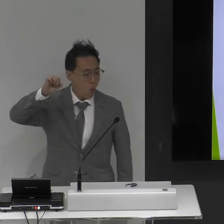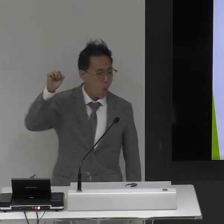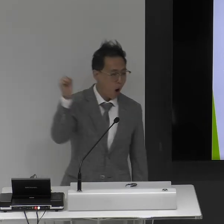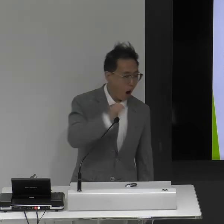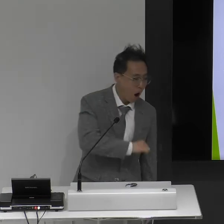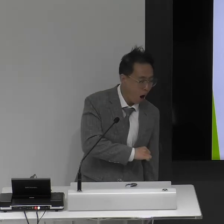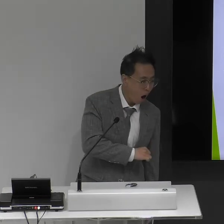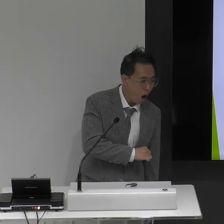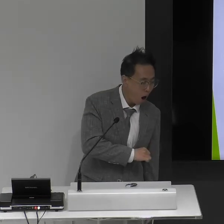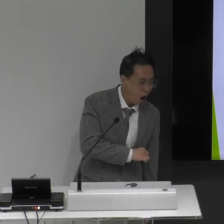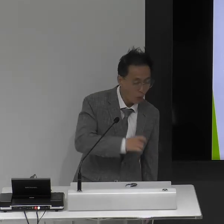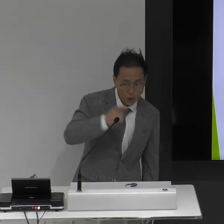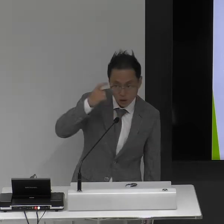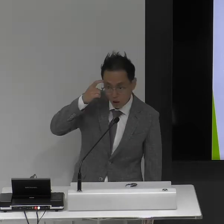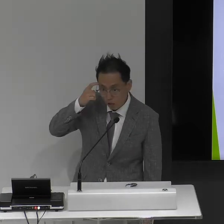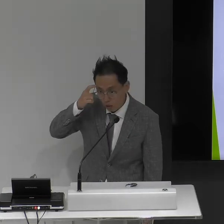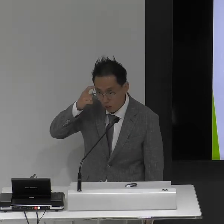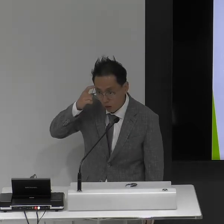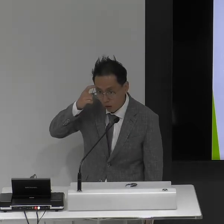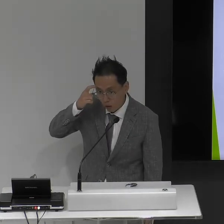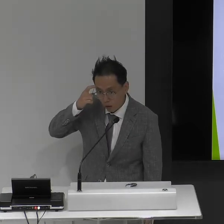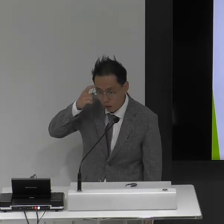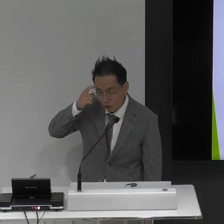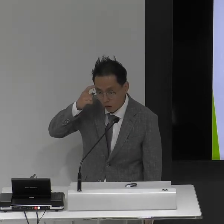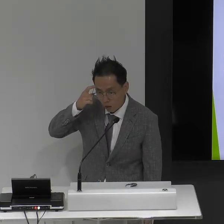와, 왜일까요?